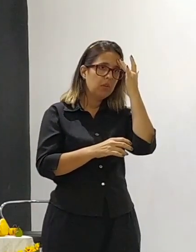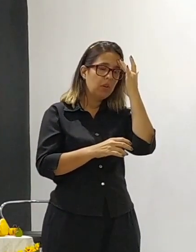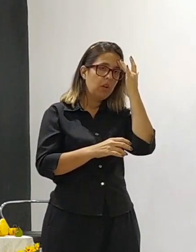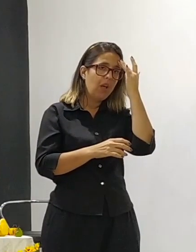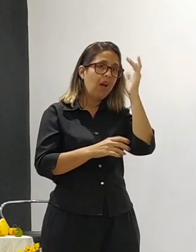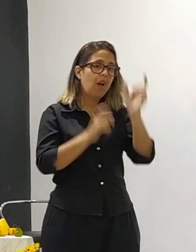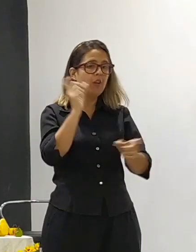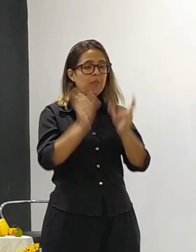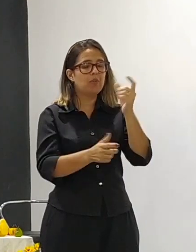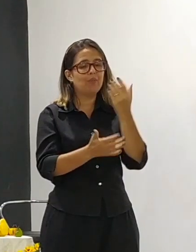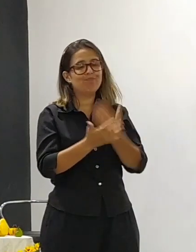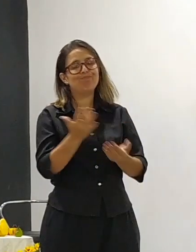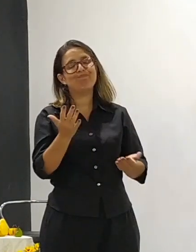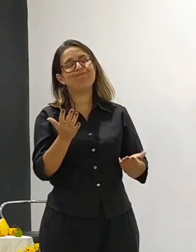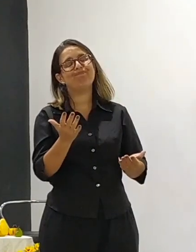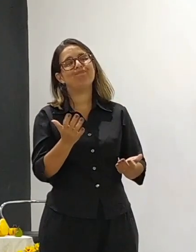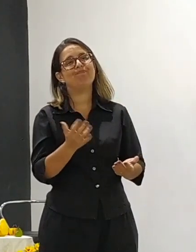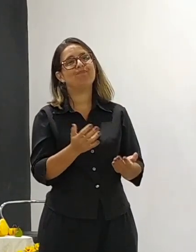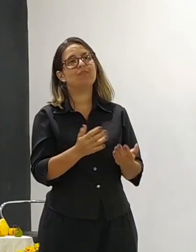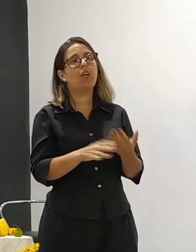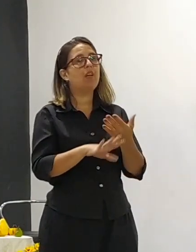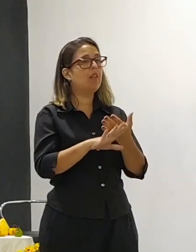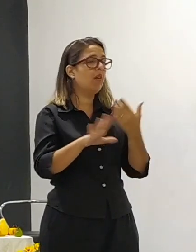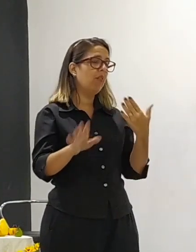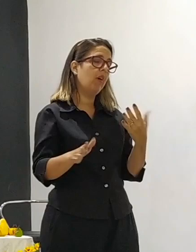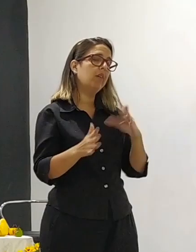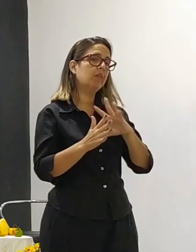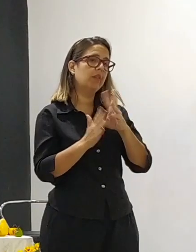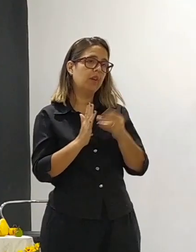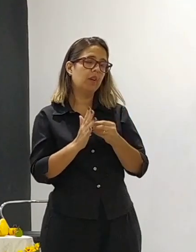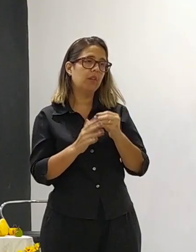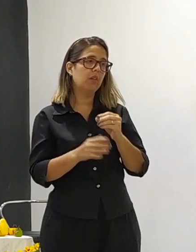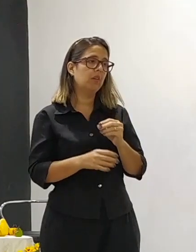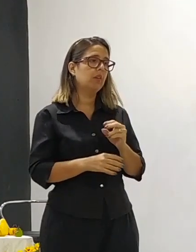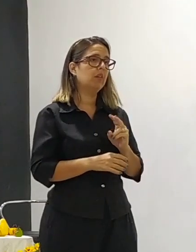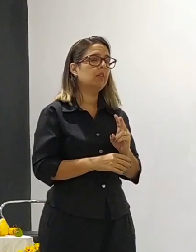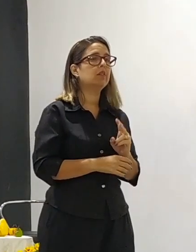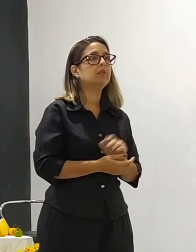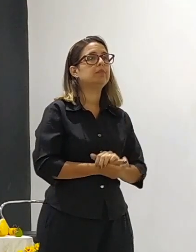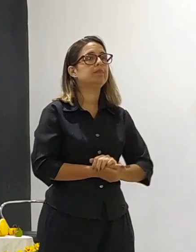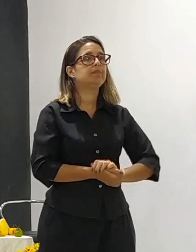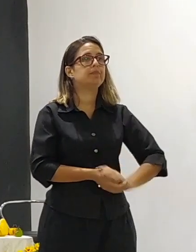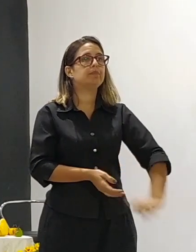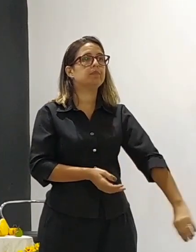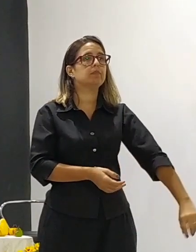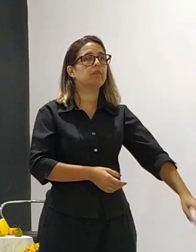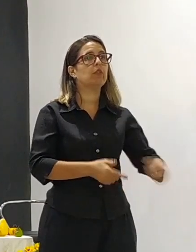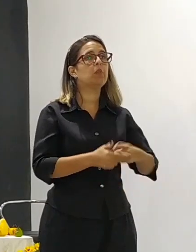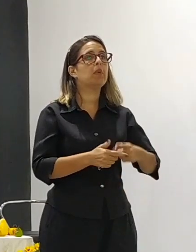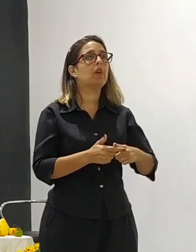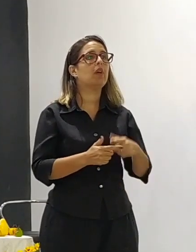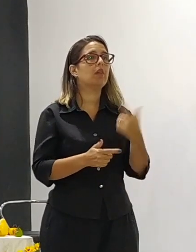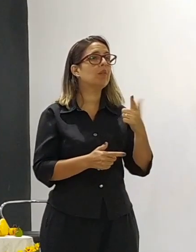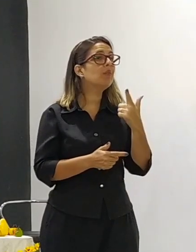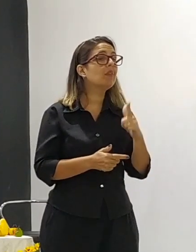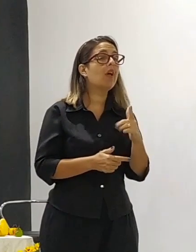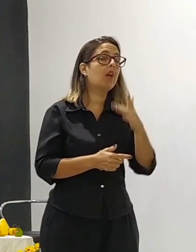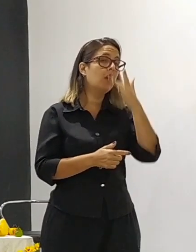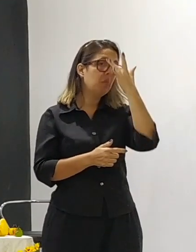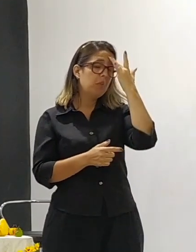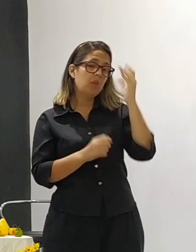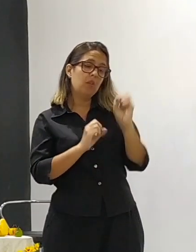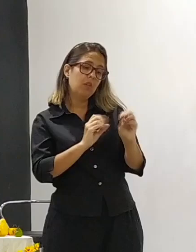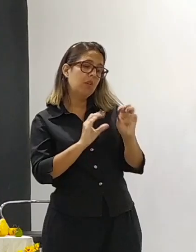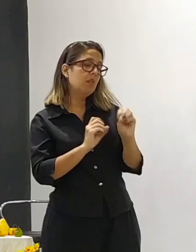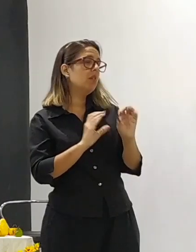perdem, saem da igreja, continuam menino no tempo, porque não tem ninguém ensinando eles, não tem ninguém